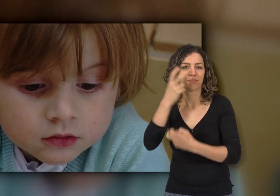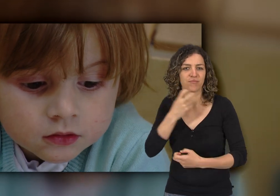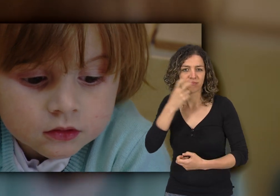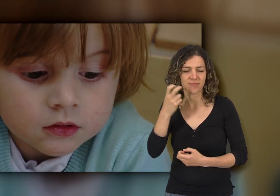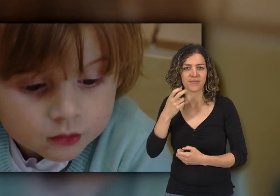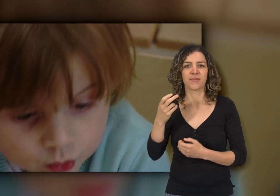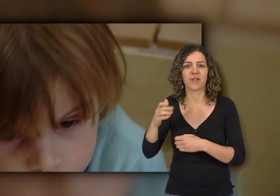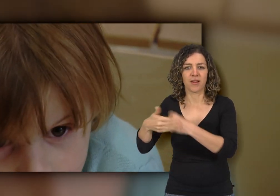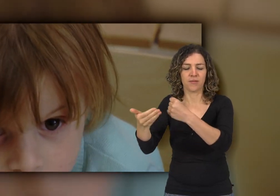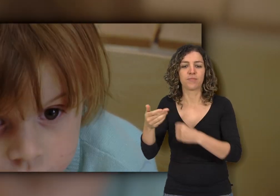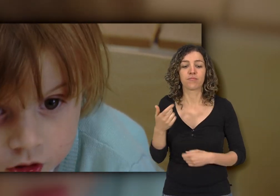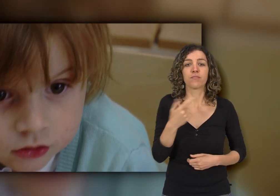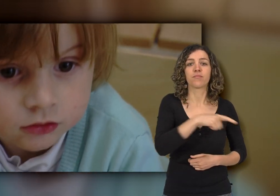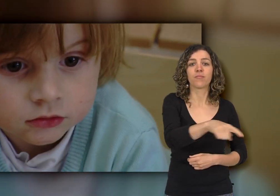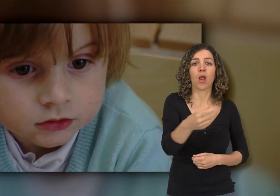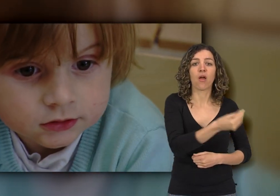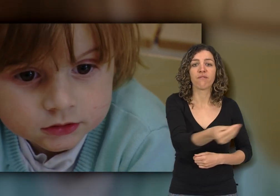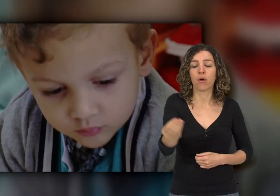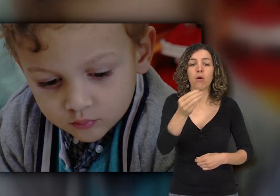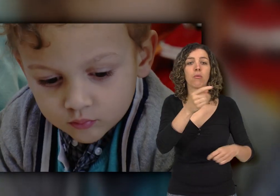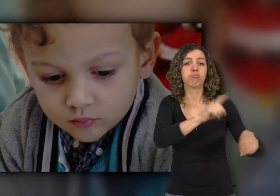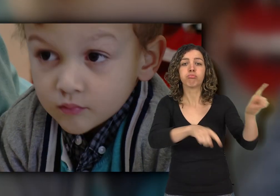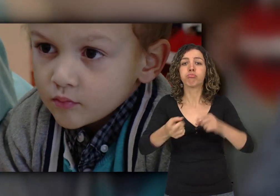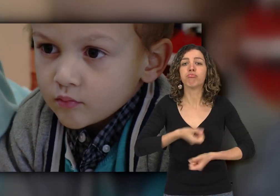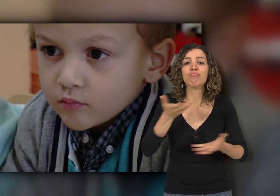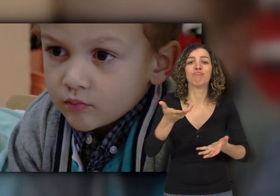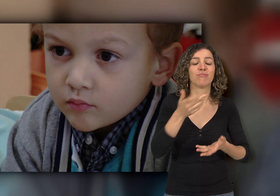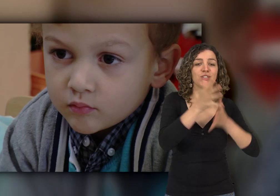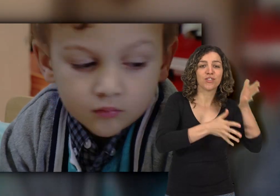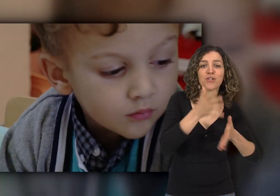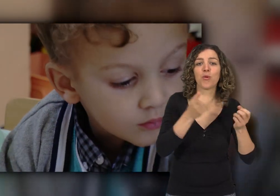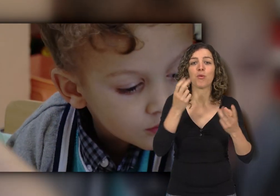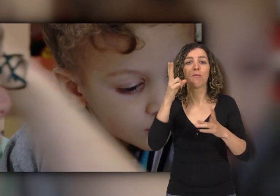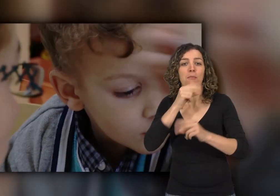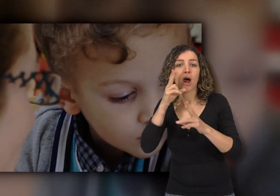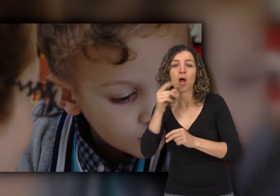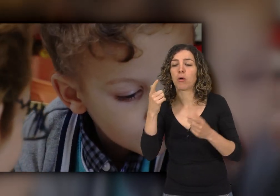Hein? Bravo Bastien! Les papilles! Regarde!